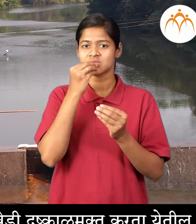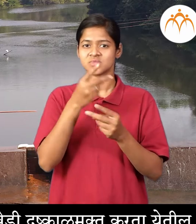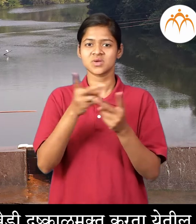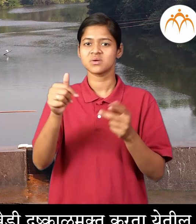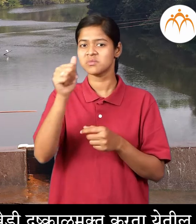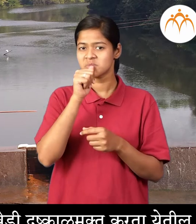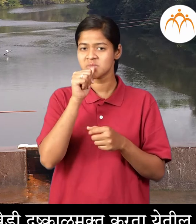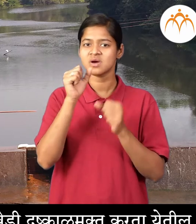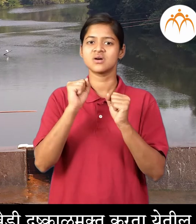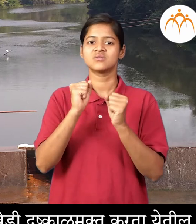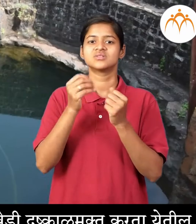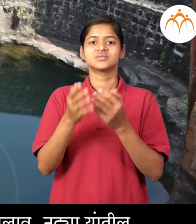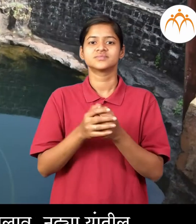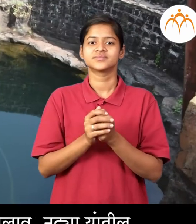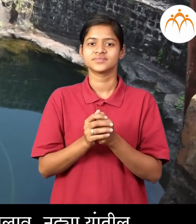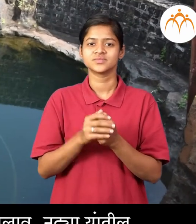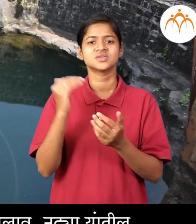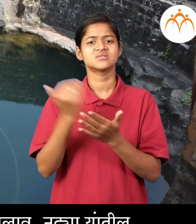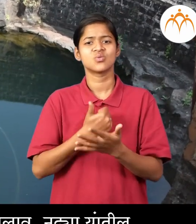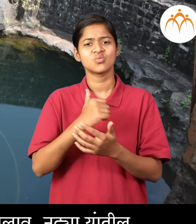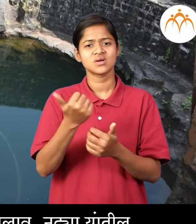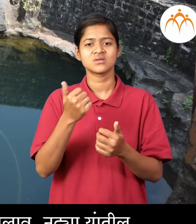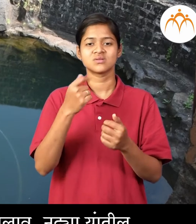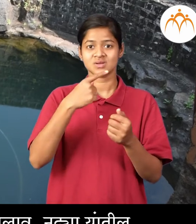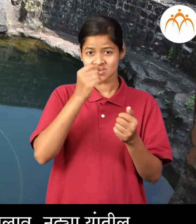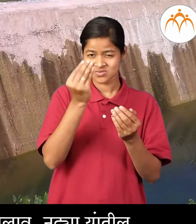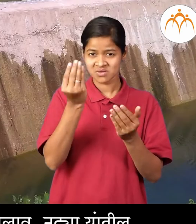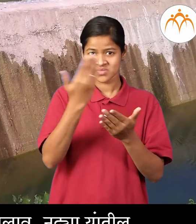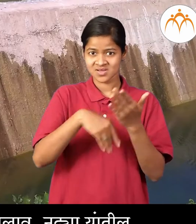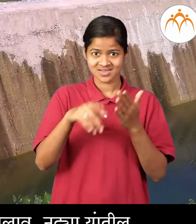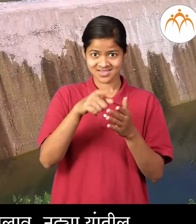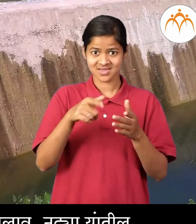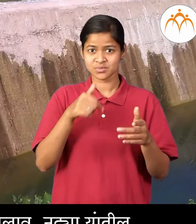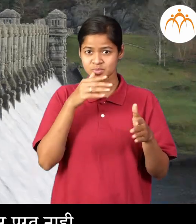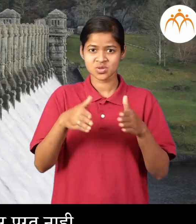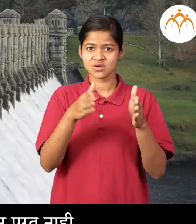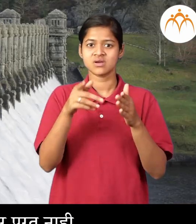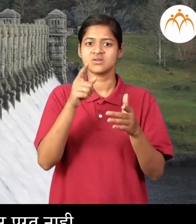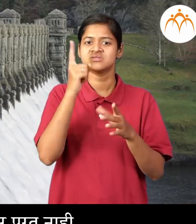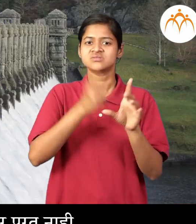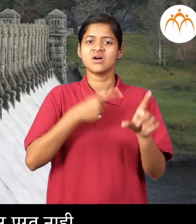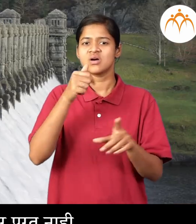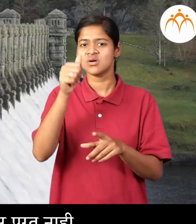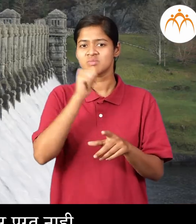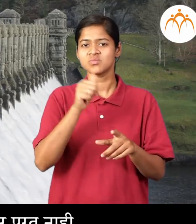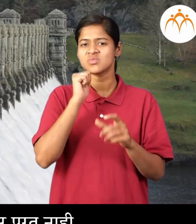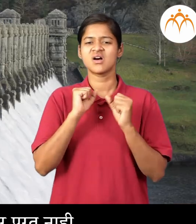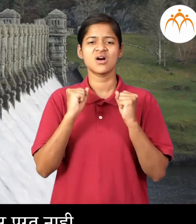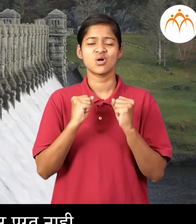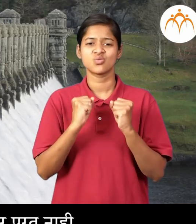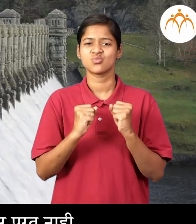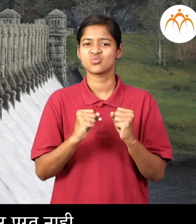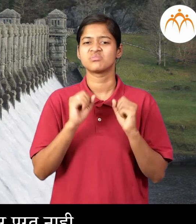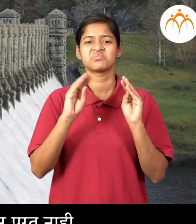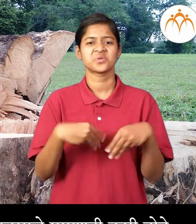मुक्ता करतायतील। काही खेडयां मदे विहिरी, तलाव, नद्या या तिल पाणी लोकान वर्ष भर पुरत